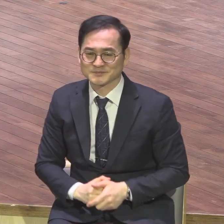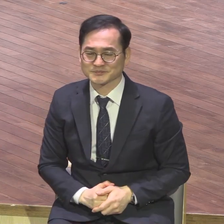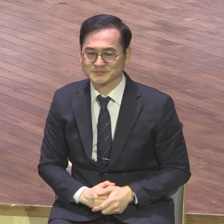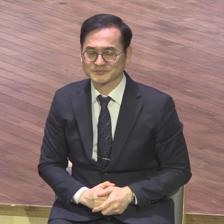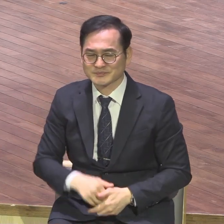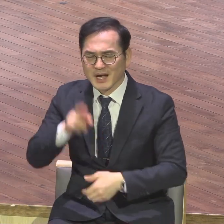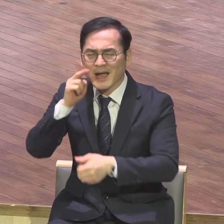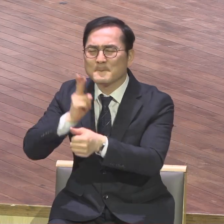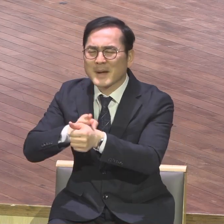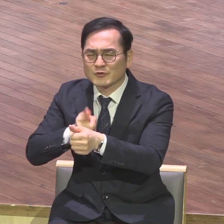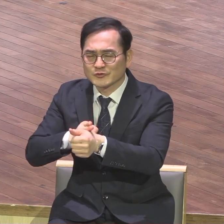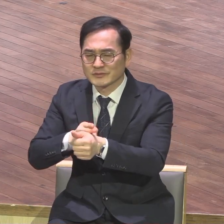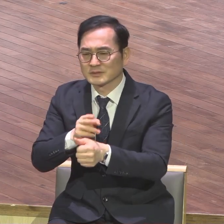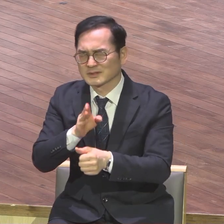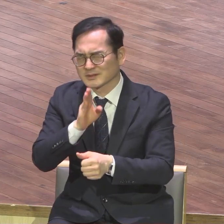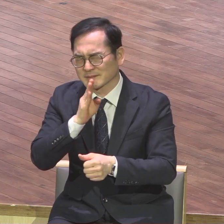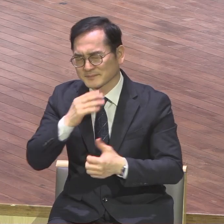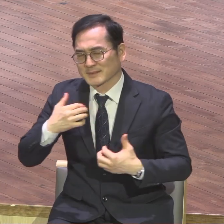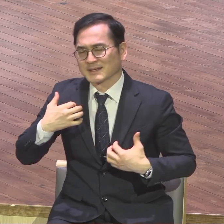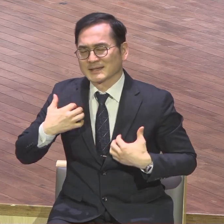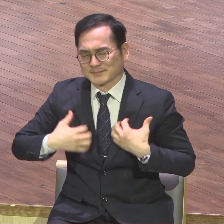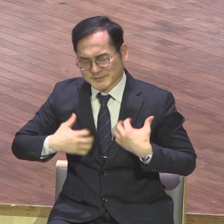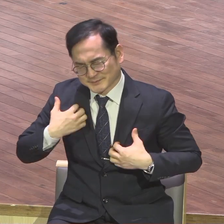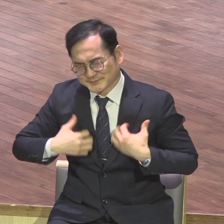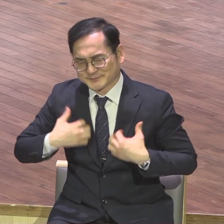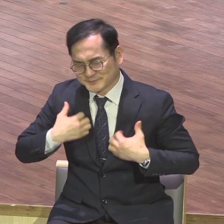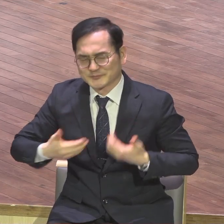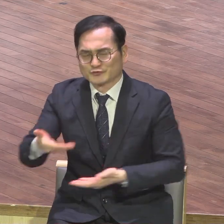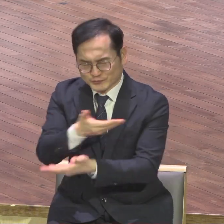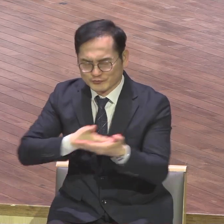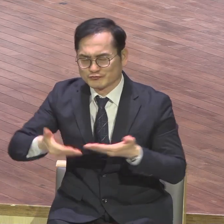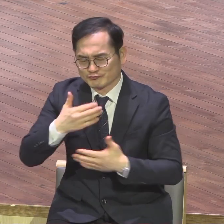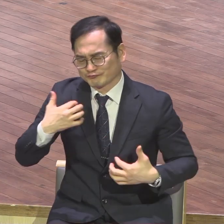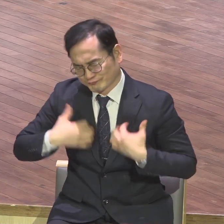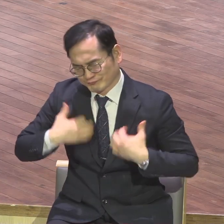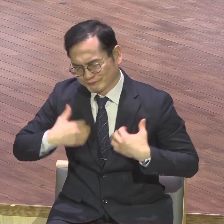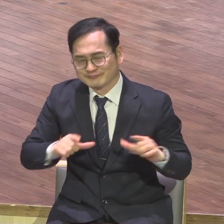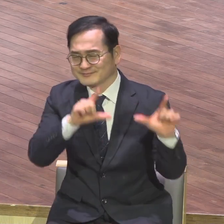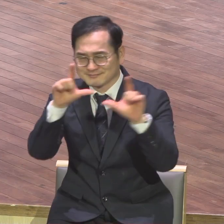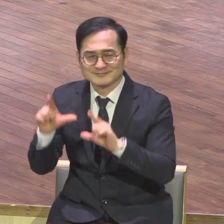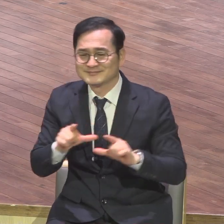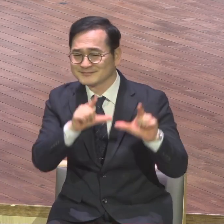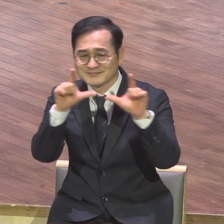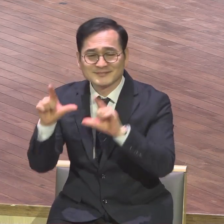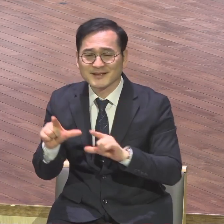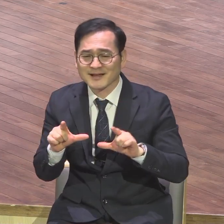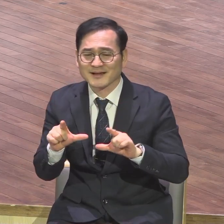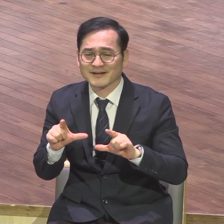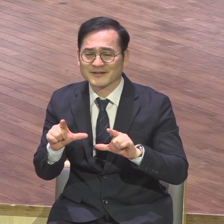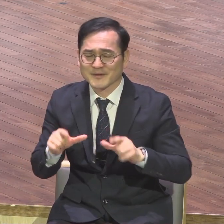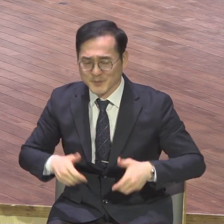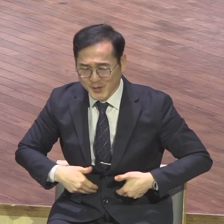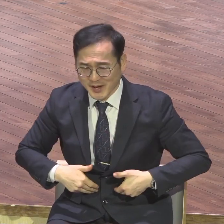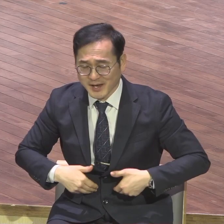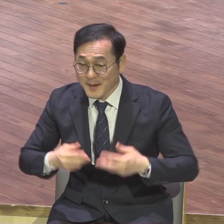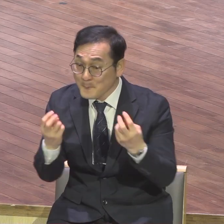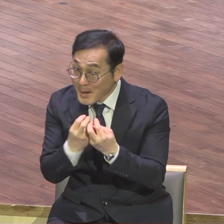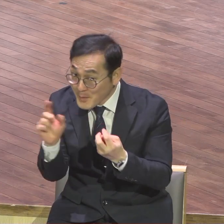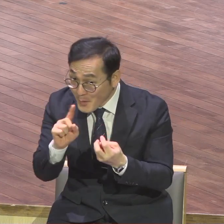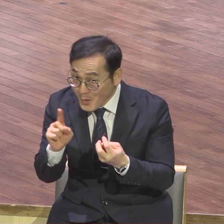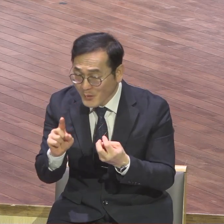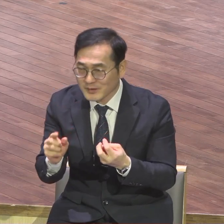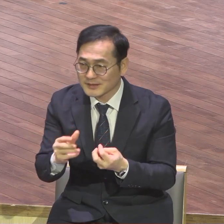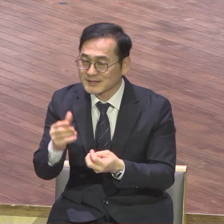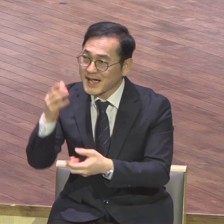바울은 이렇게 참된 기쁨을 누리면서 서로 살리는 방법에 대한 답을 줍니다. 바로 하나님의 성령으로 봉사하고